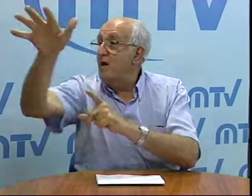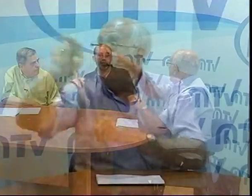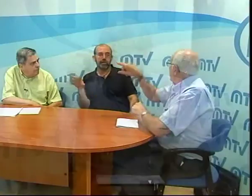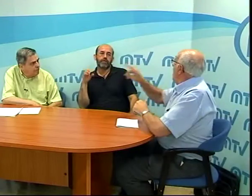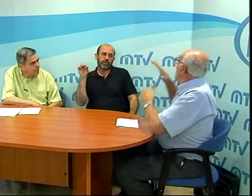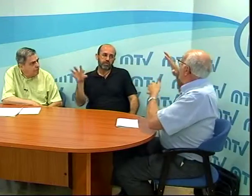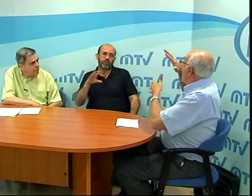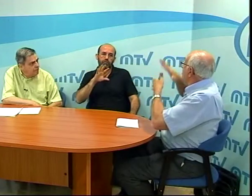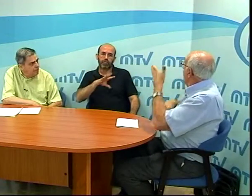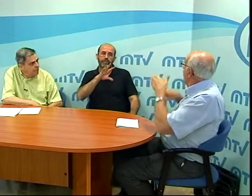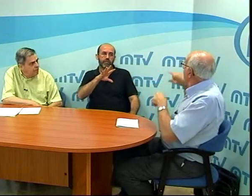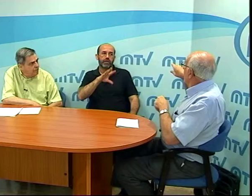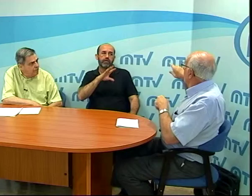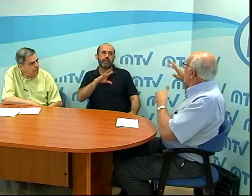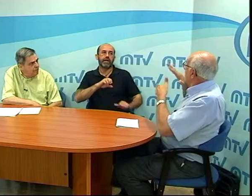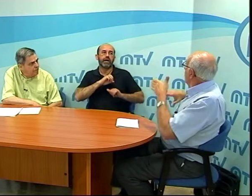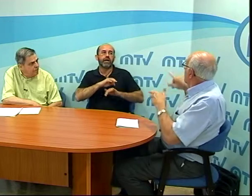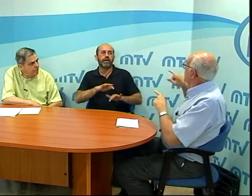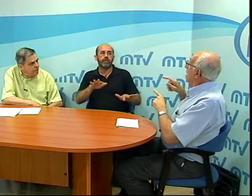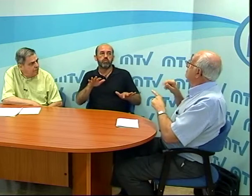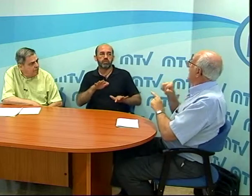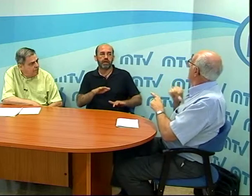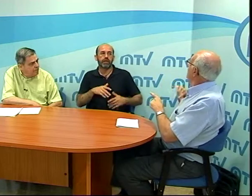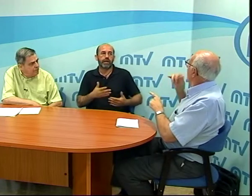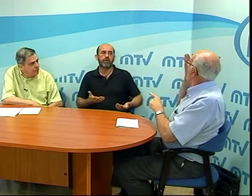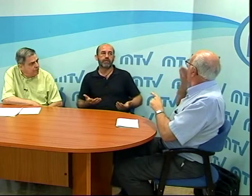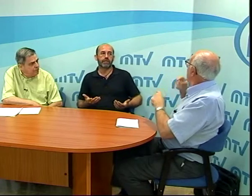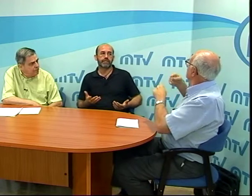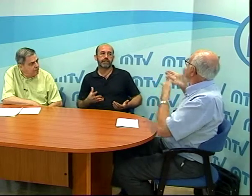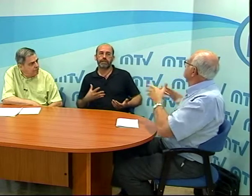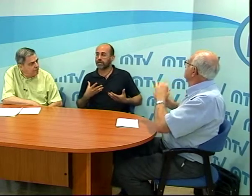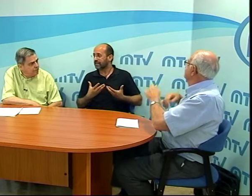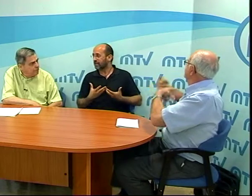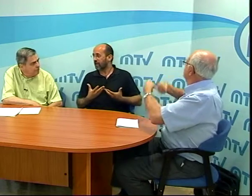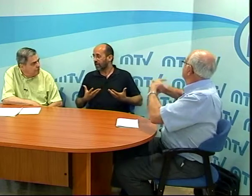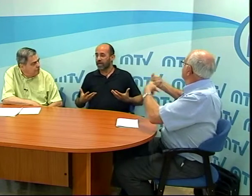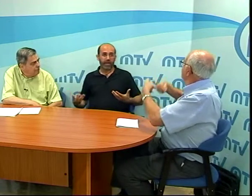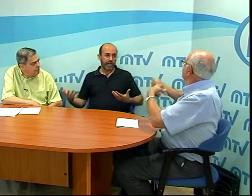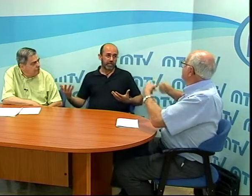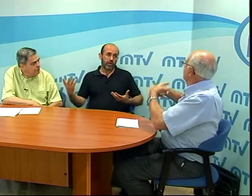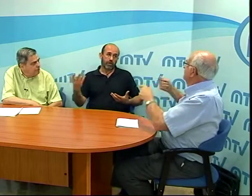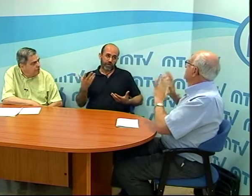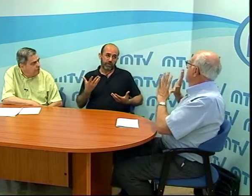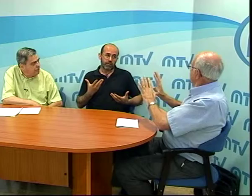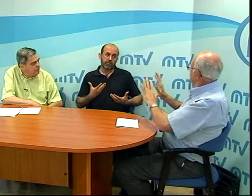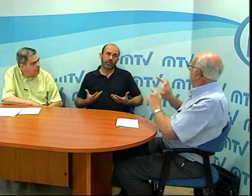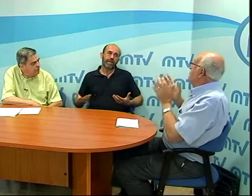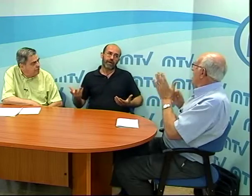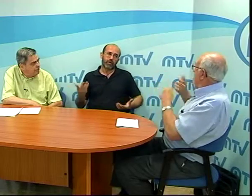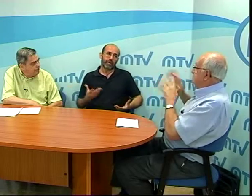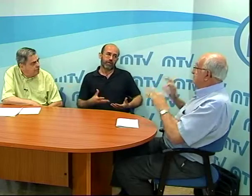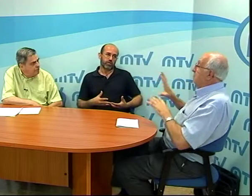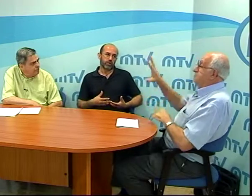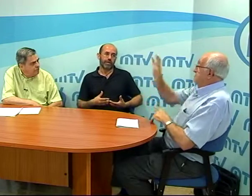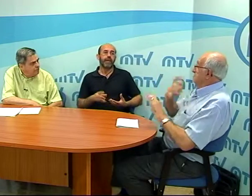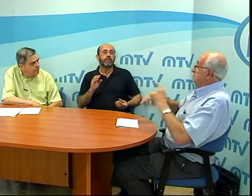y desde allí nosotros fuimos de alguna manera impulsando la lengua de signos castellana o la lengua de signos española en todas